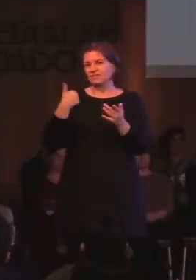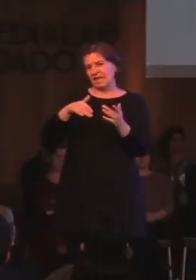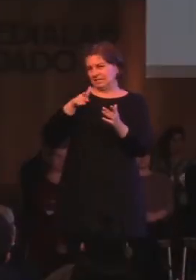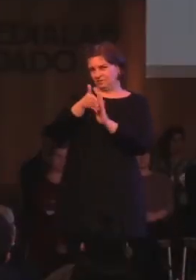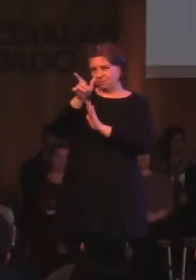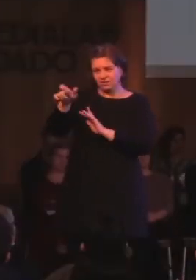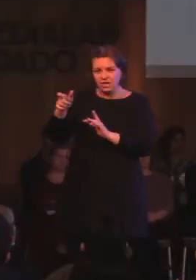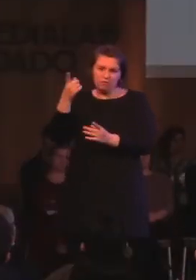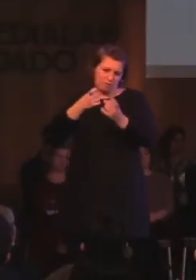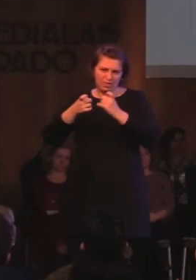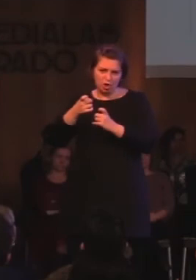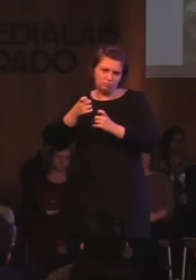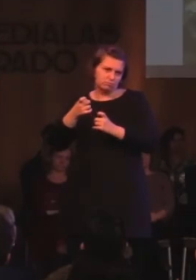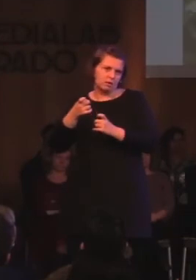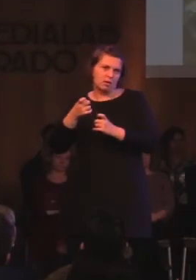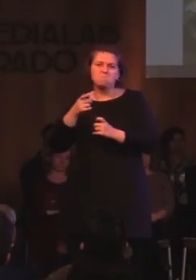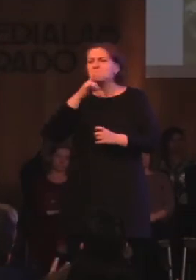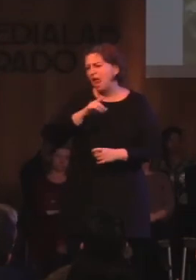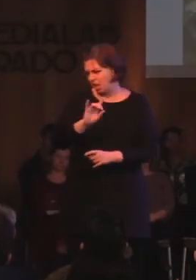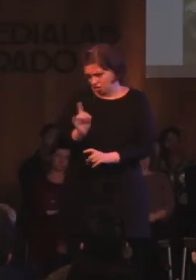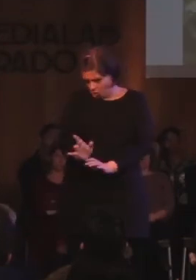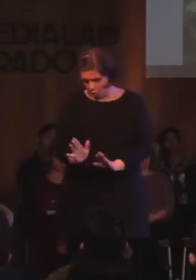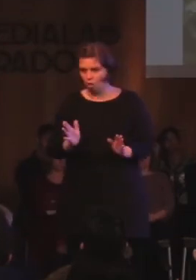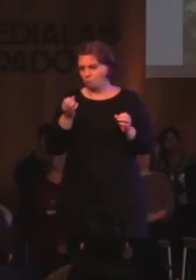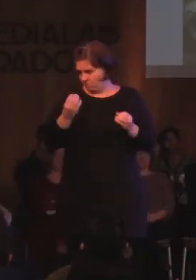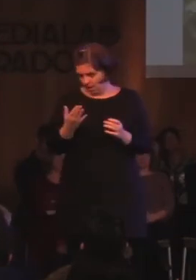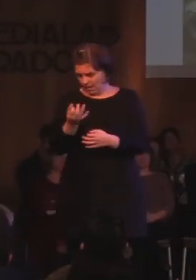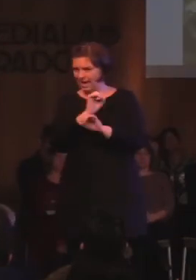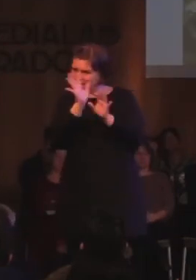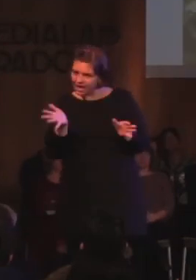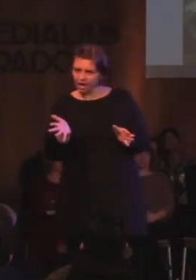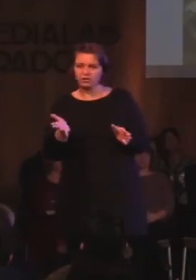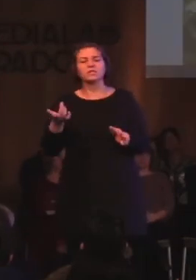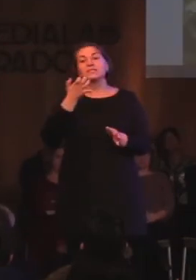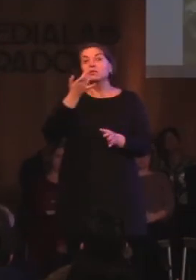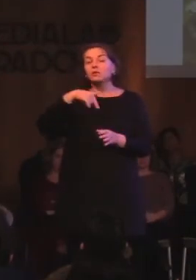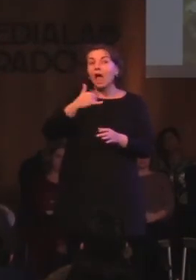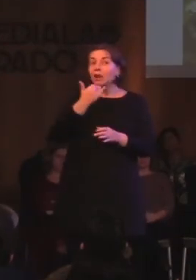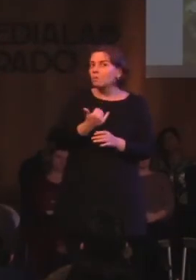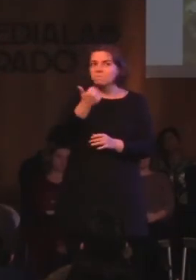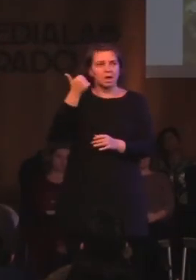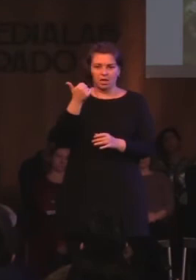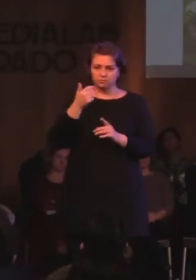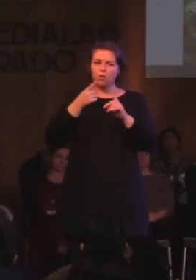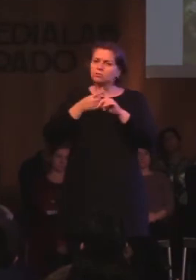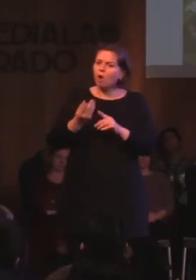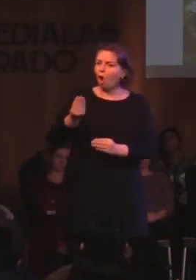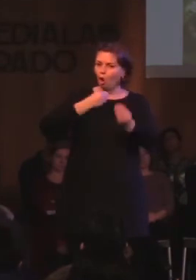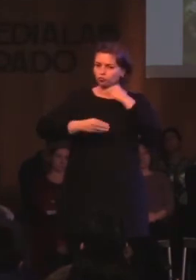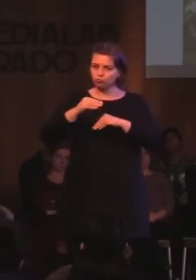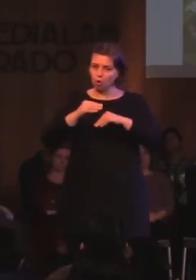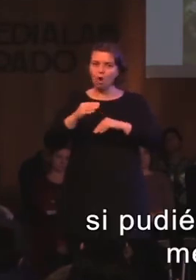ciudadanía pero bueno y si pudiéramos hacer algo más para mejorar nuestro consumo